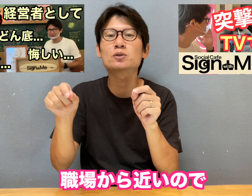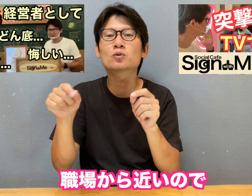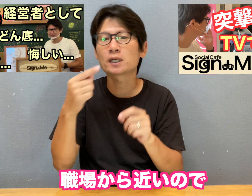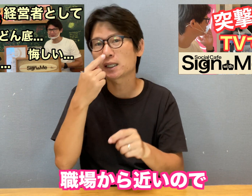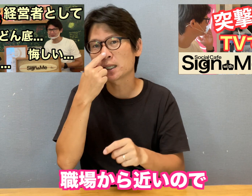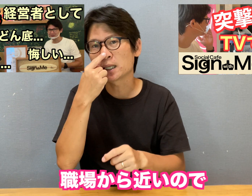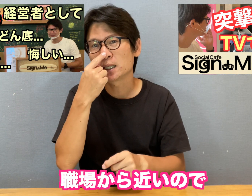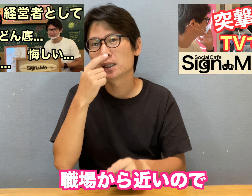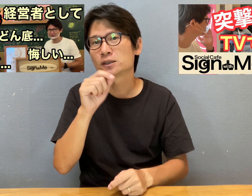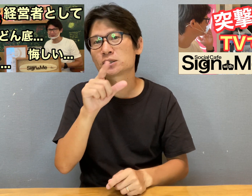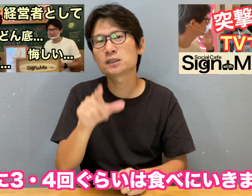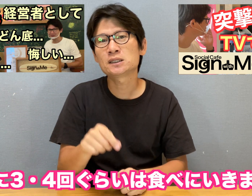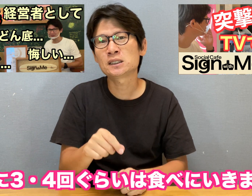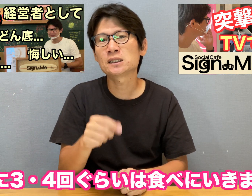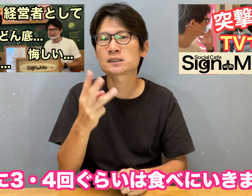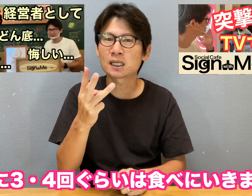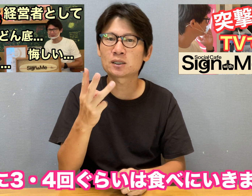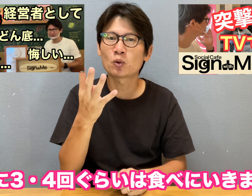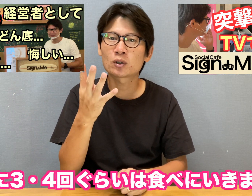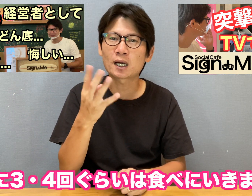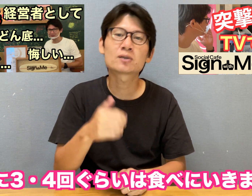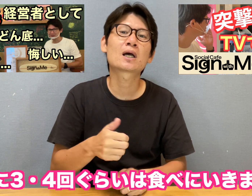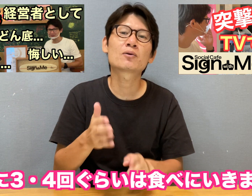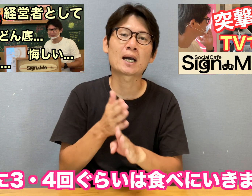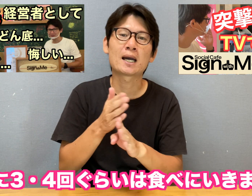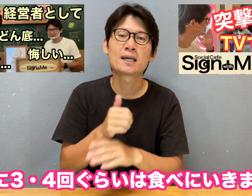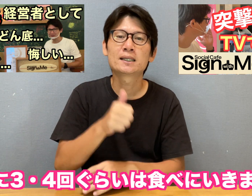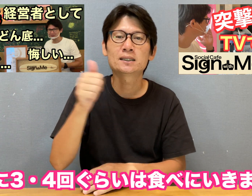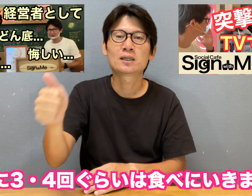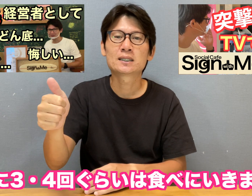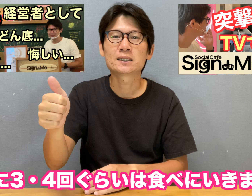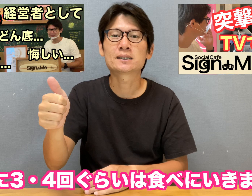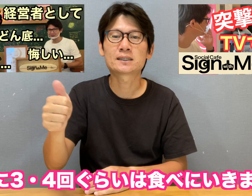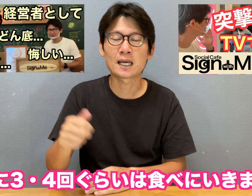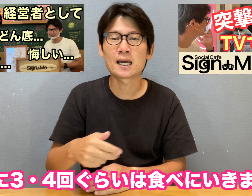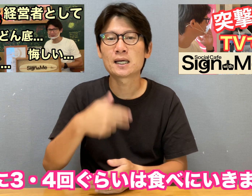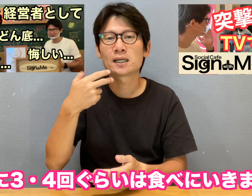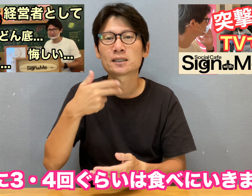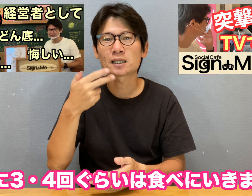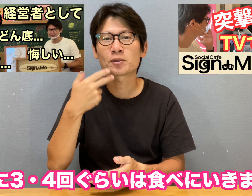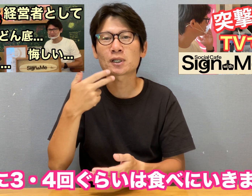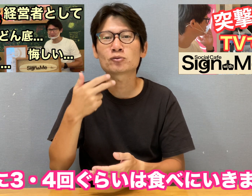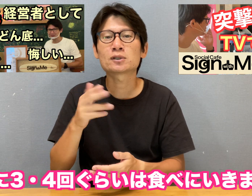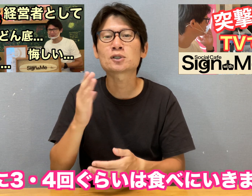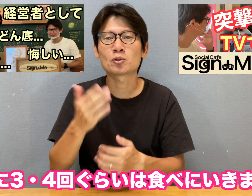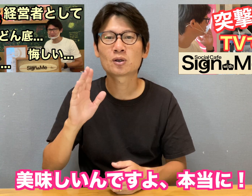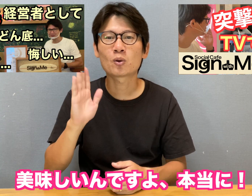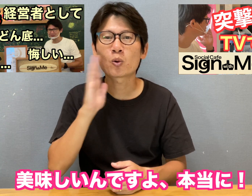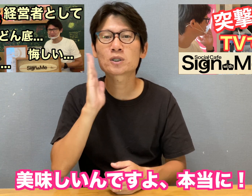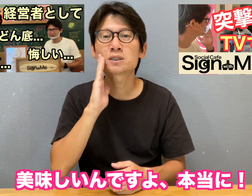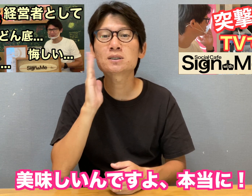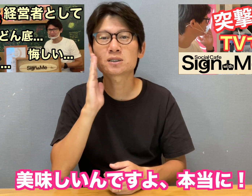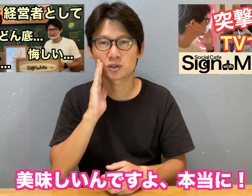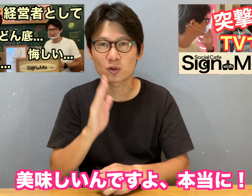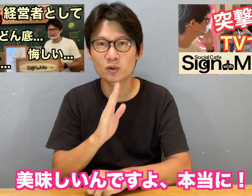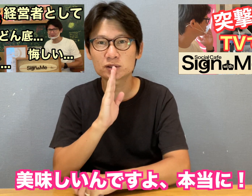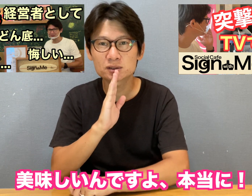ので、月に3、4回ぐらいは行って食べてるんですけども、美味しいですよ、本当